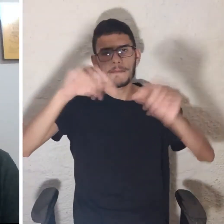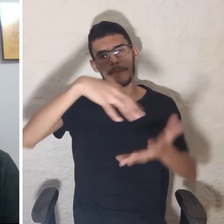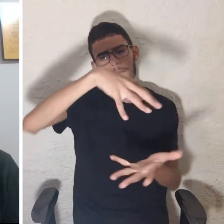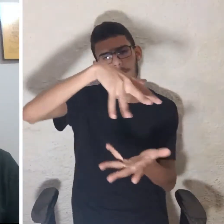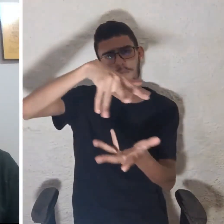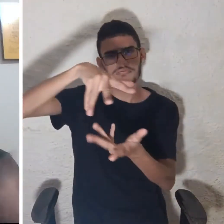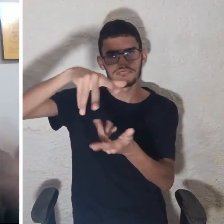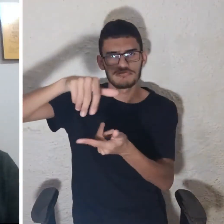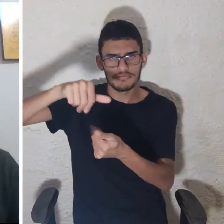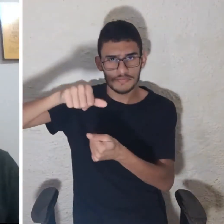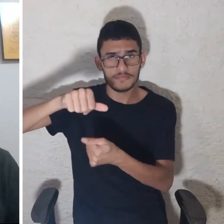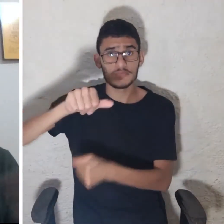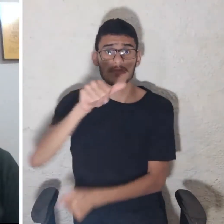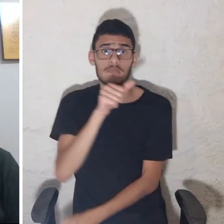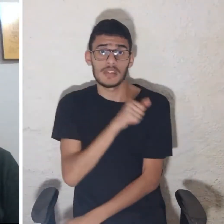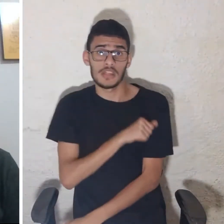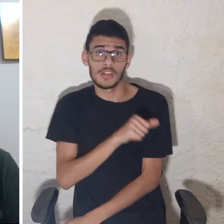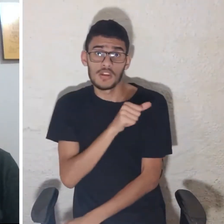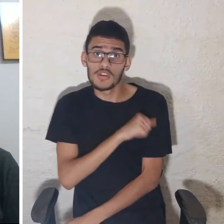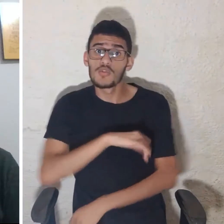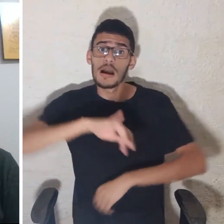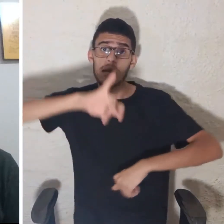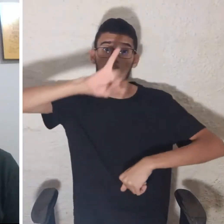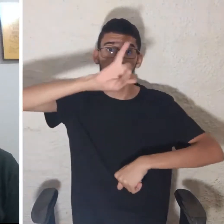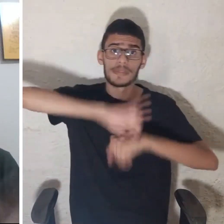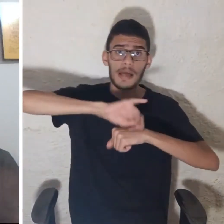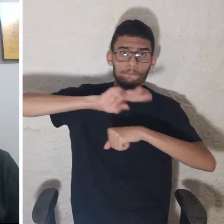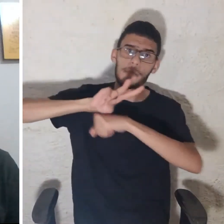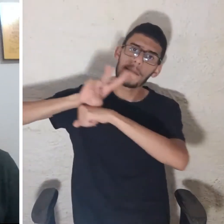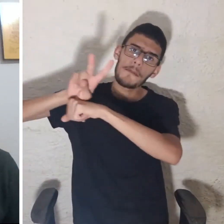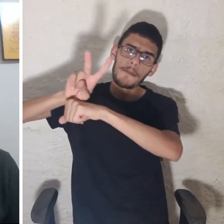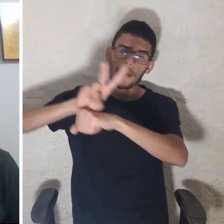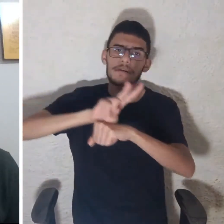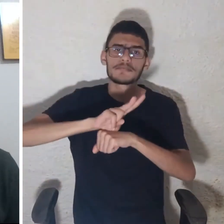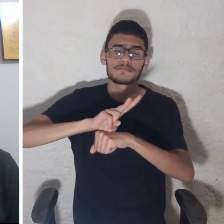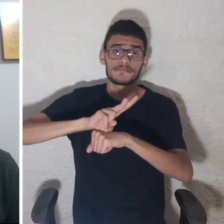lugares do mundo. E o Rio de Janeiro passou a ser a capital desse império. E sendo